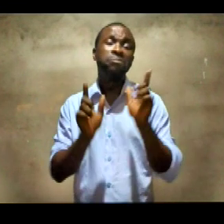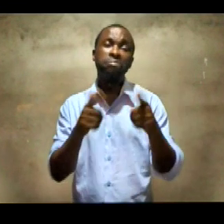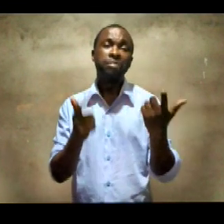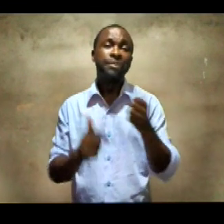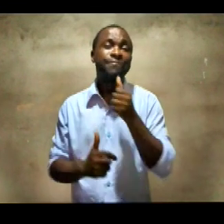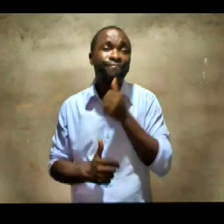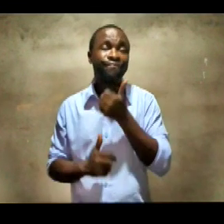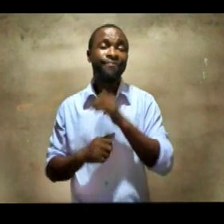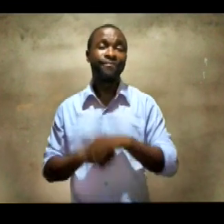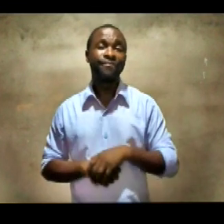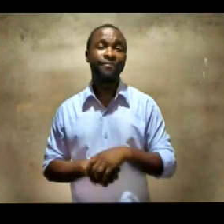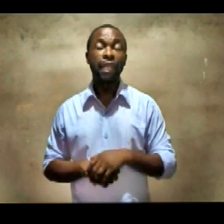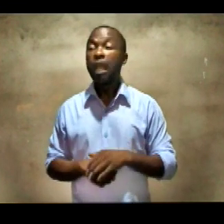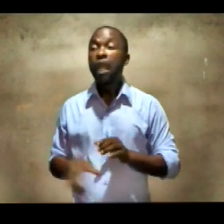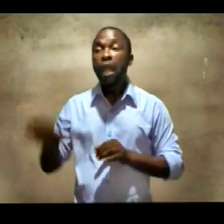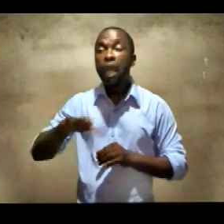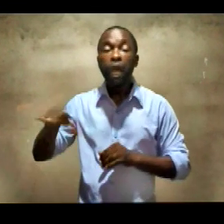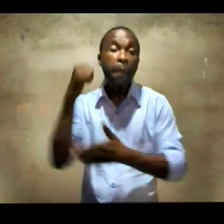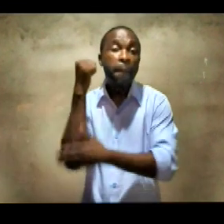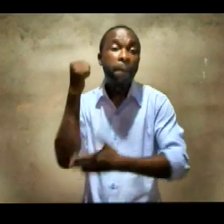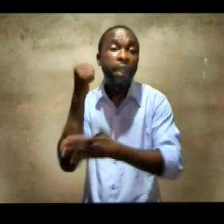Le Niger est le 6e pays le plus pauvre de la planète.